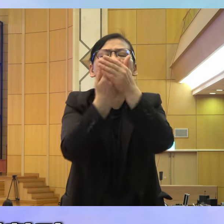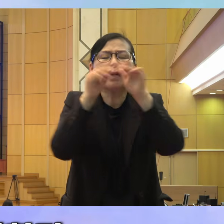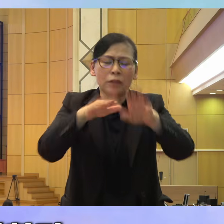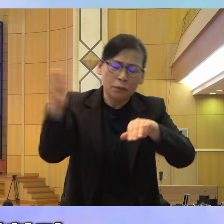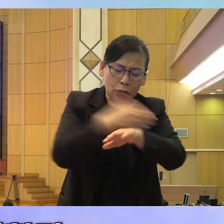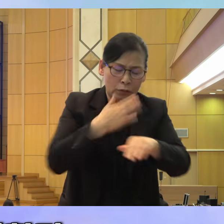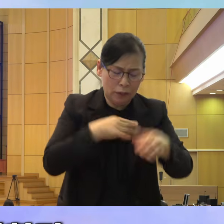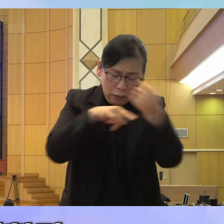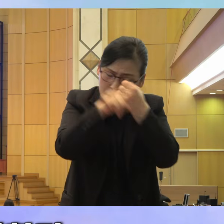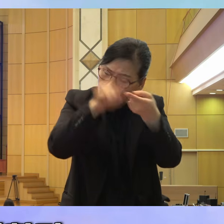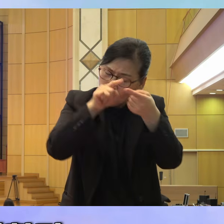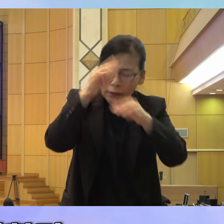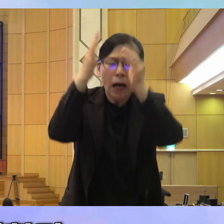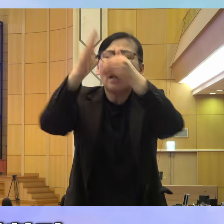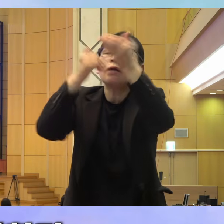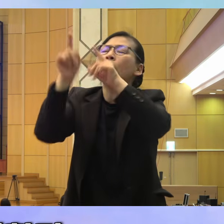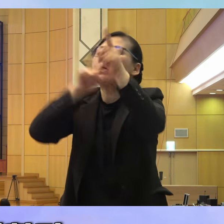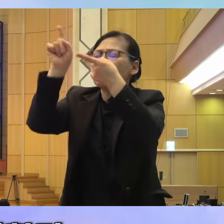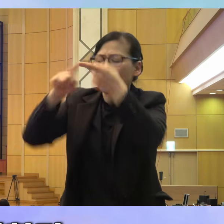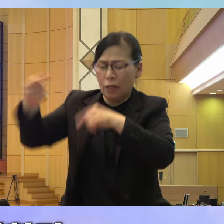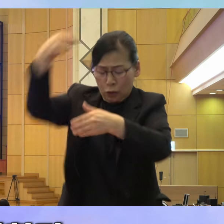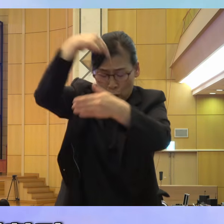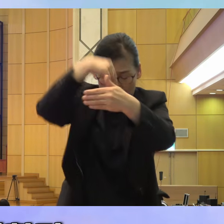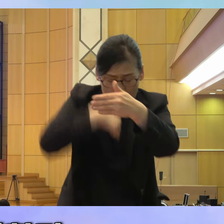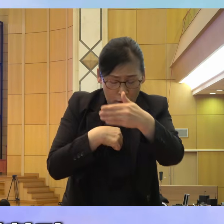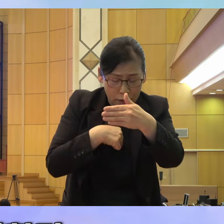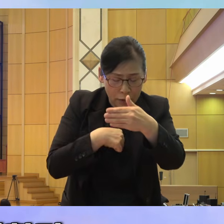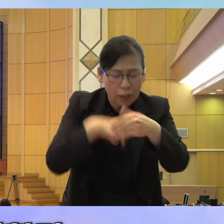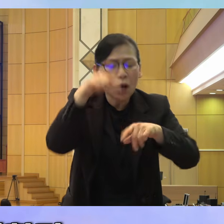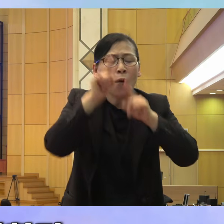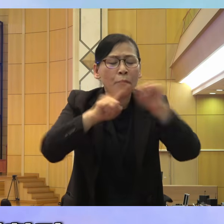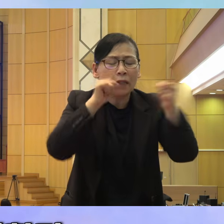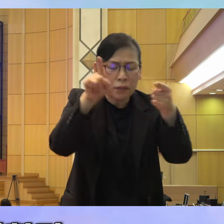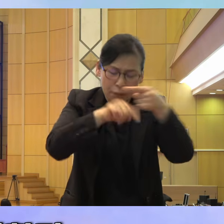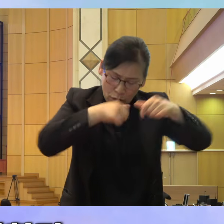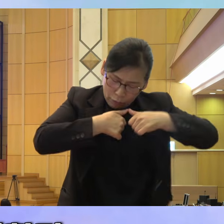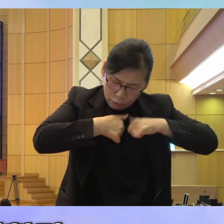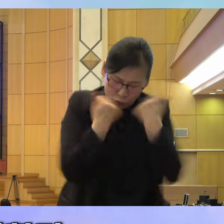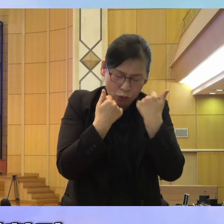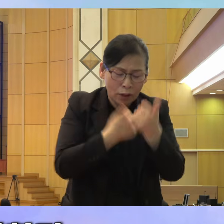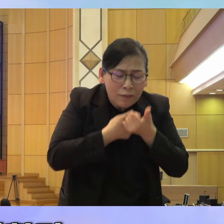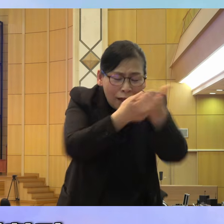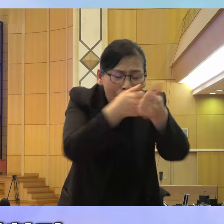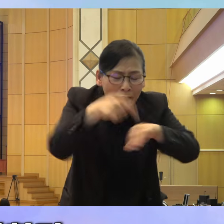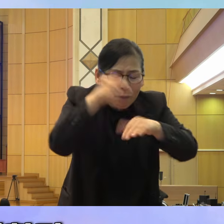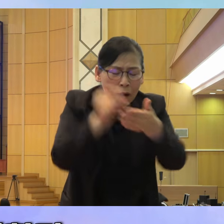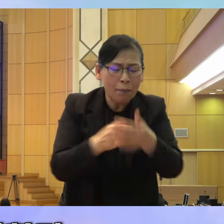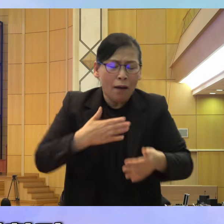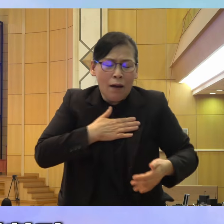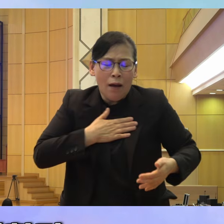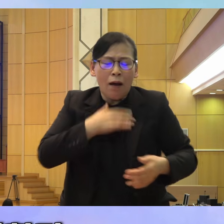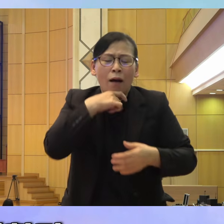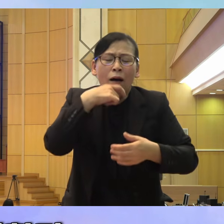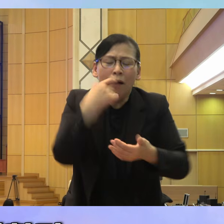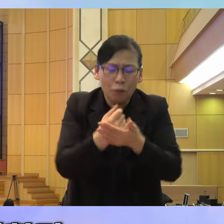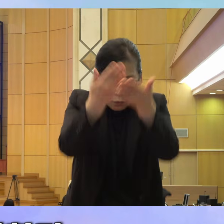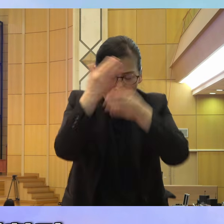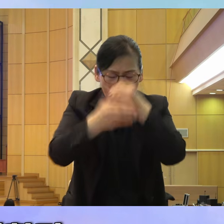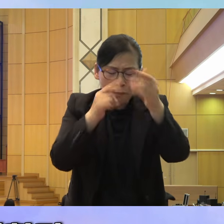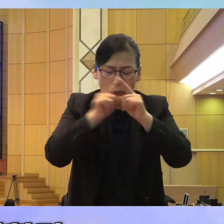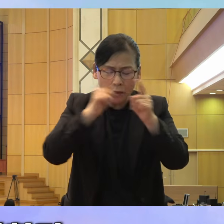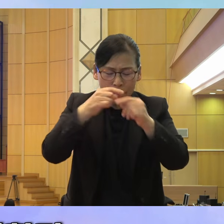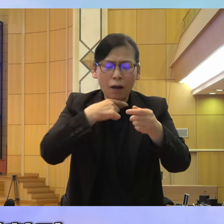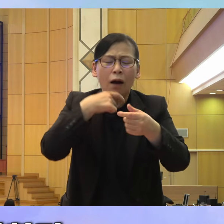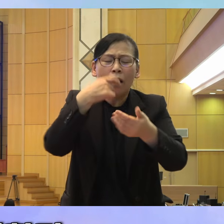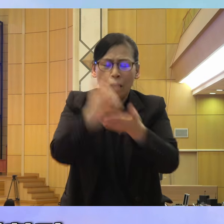이제부터 내 뜻대로가 아니라 하나님 말씀이 내 마음속에 들어왔으니 그 말씀에 따라 내 마음의 감동을 받고 말씀에